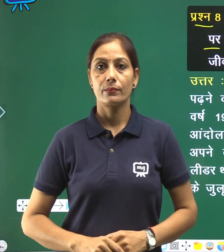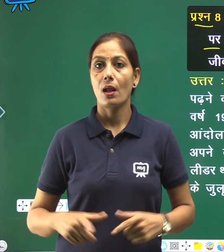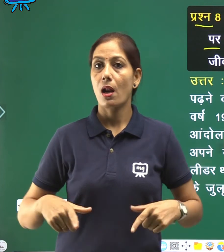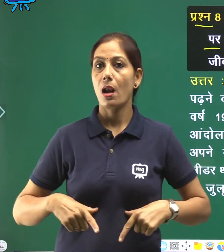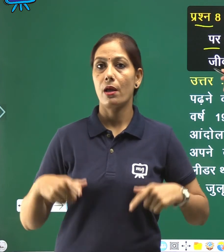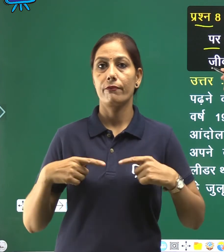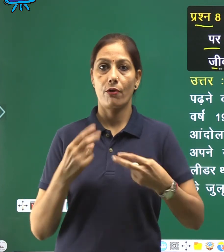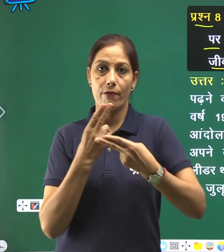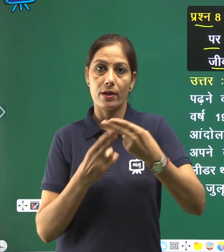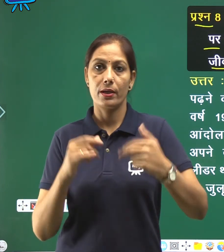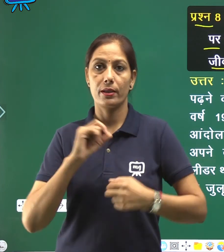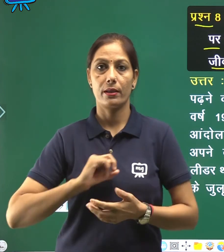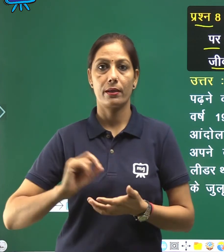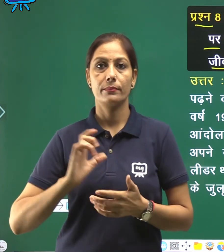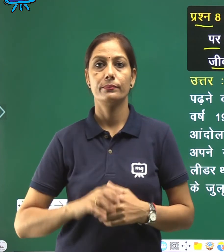जीवन वर्णन लिखिए।